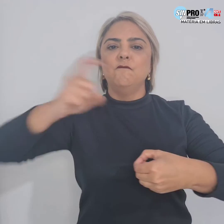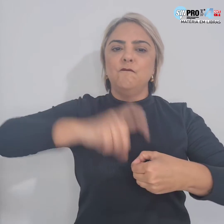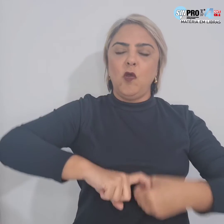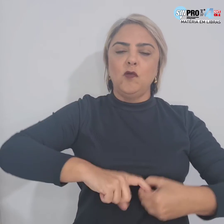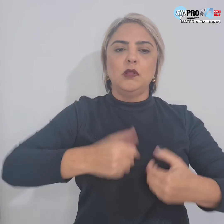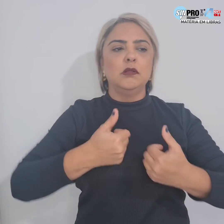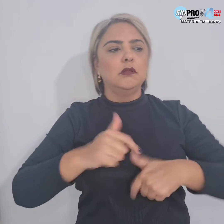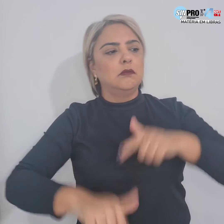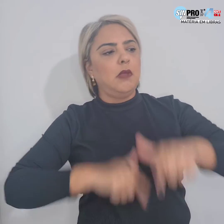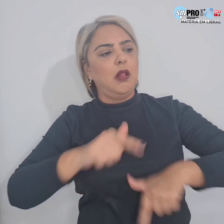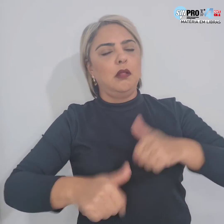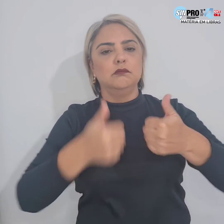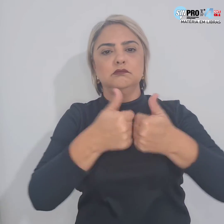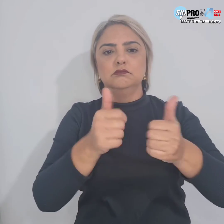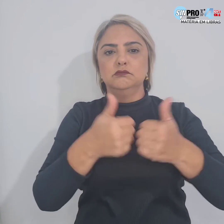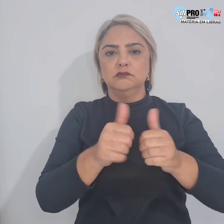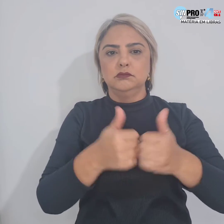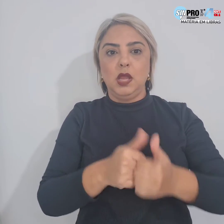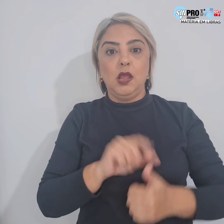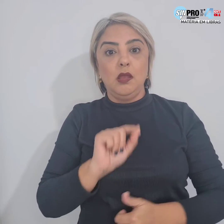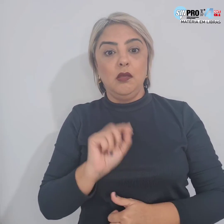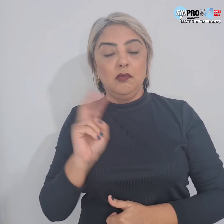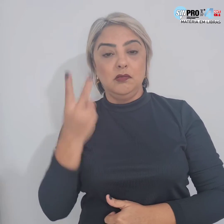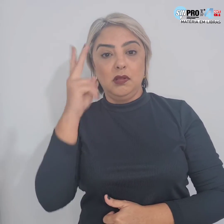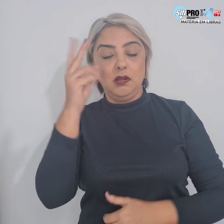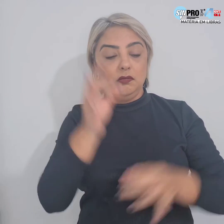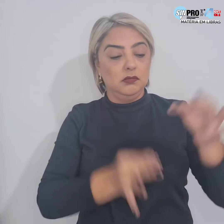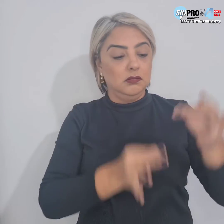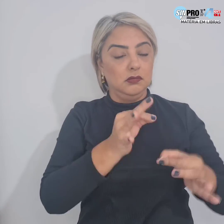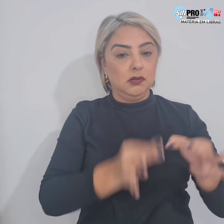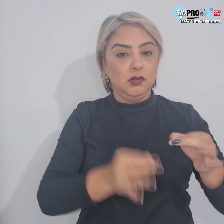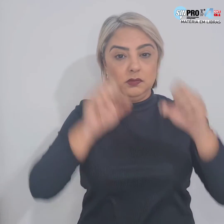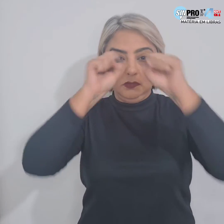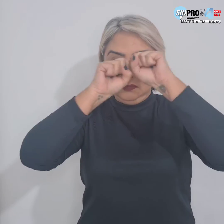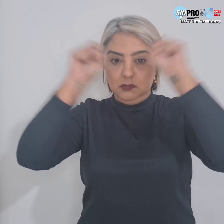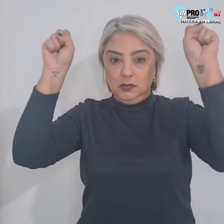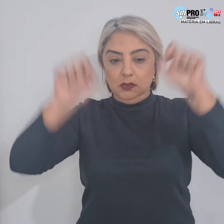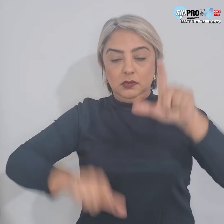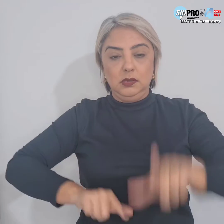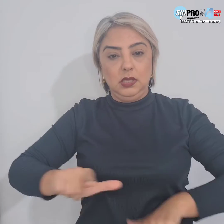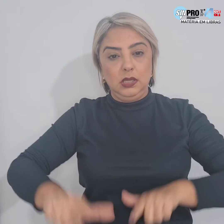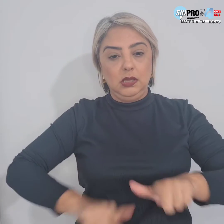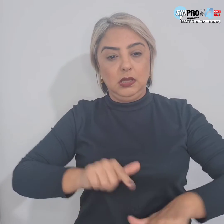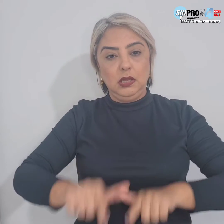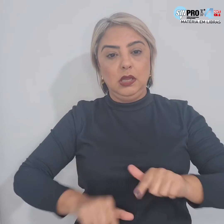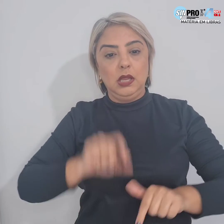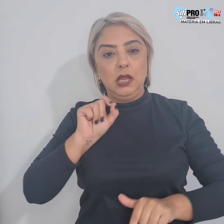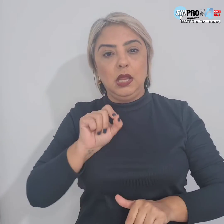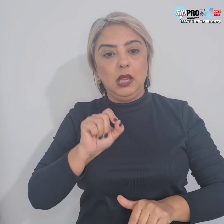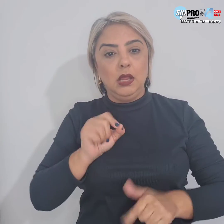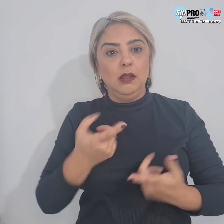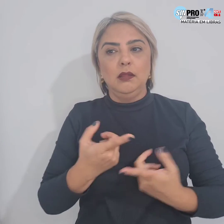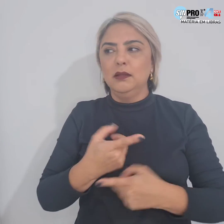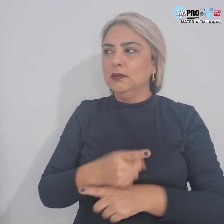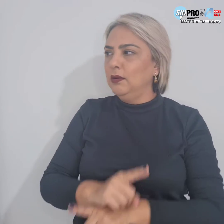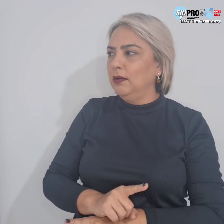trabalho. Os valores jurídicos de um tribunal de trabalho estão invertidos nesse país,